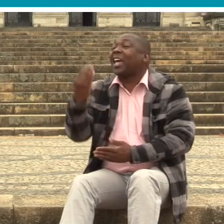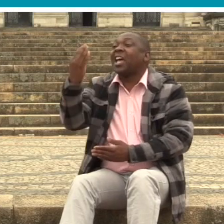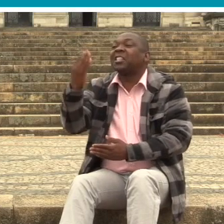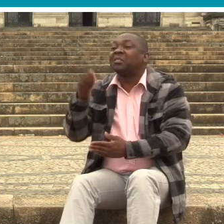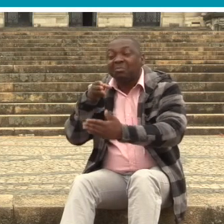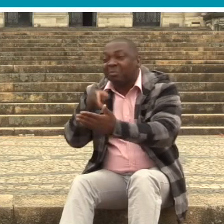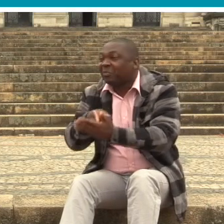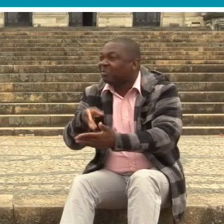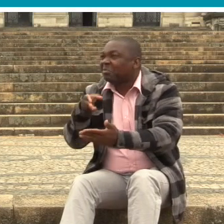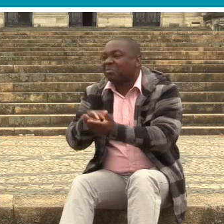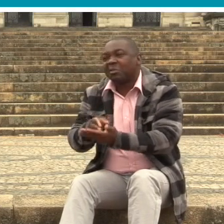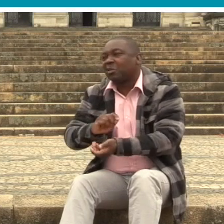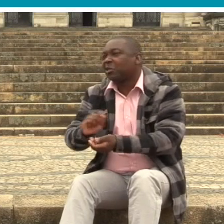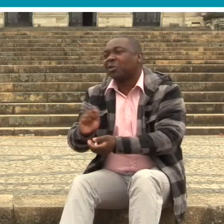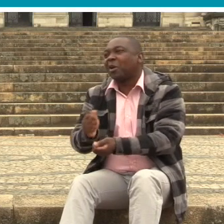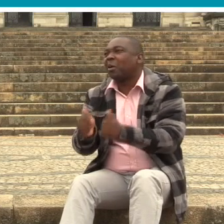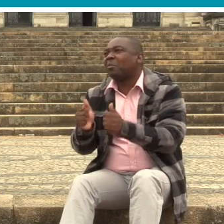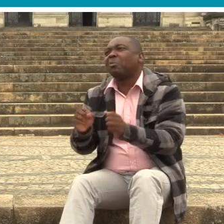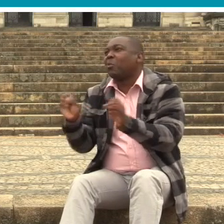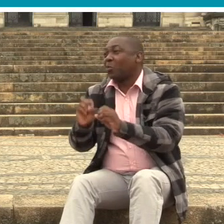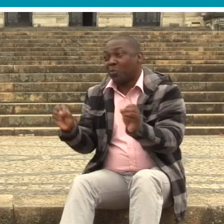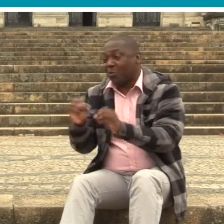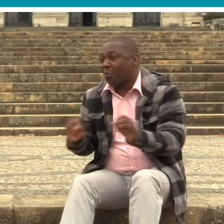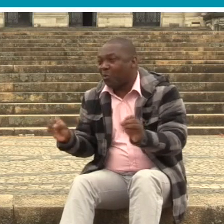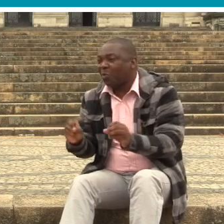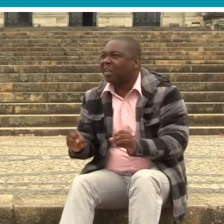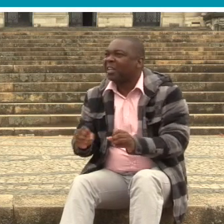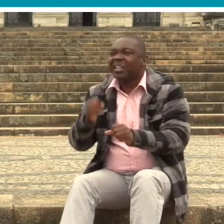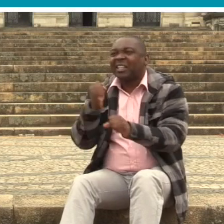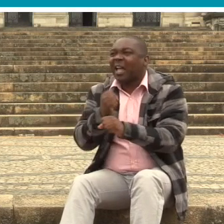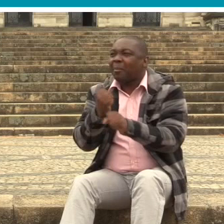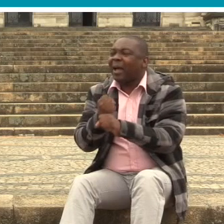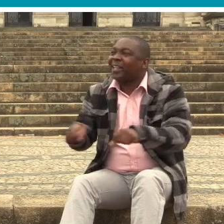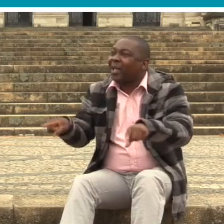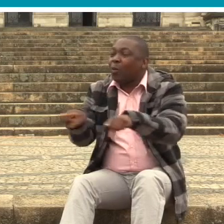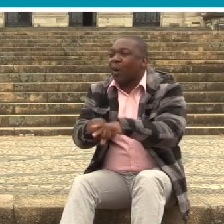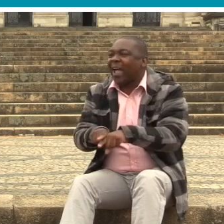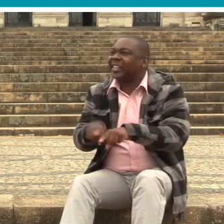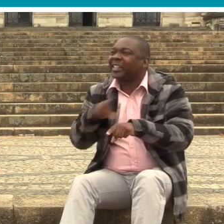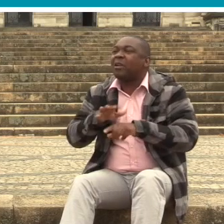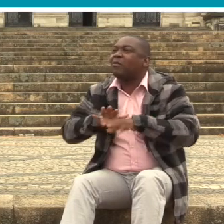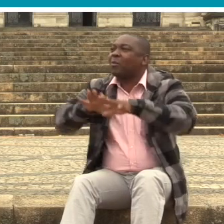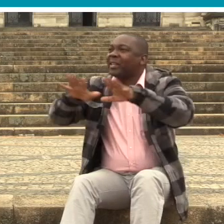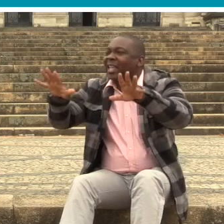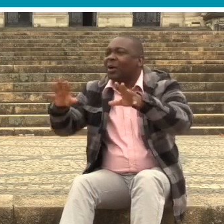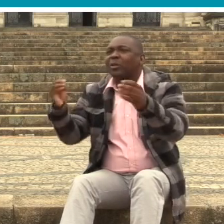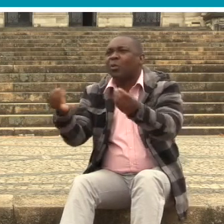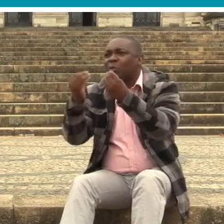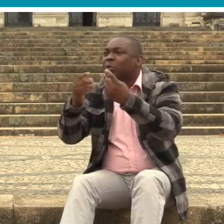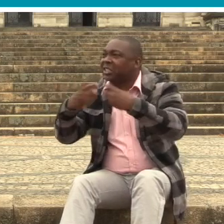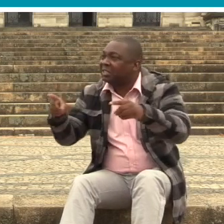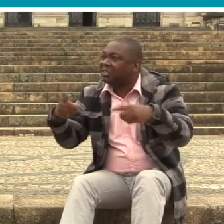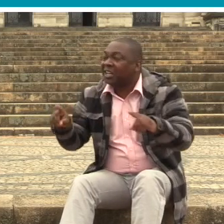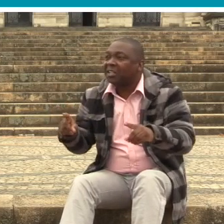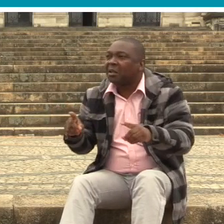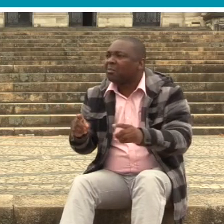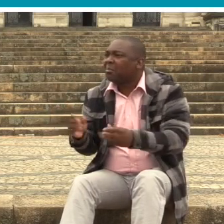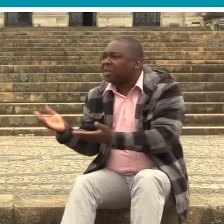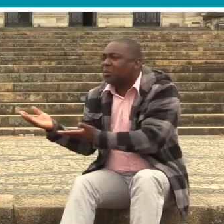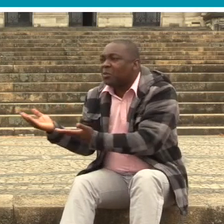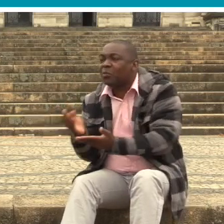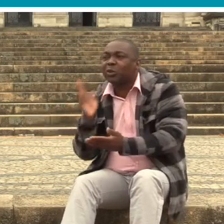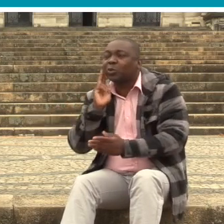complicada na área das suas consciências auditivas. Então, é muito complicado. O mesmo acontece na